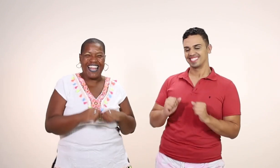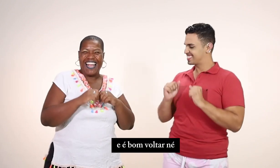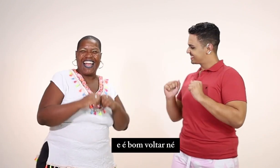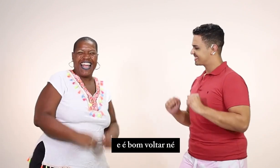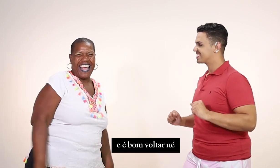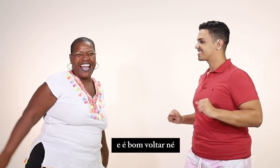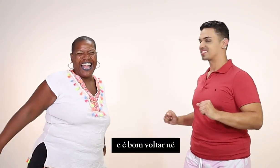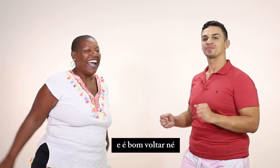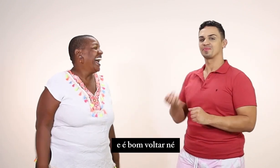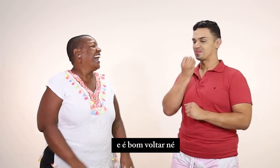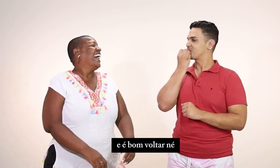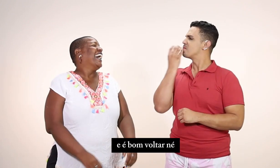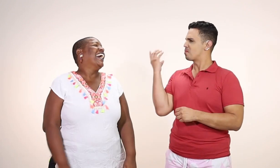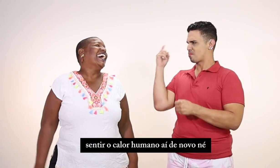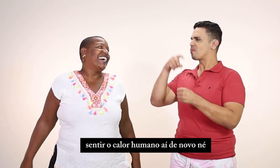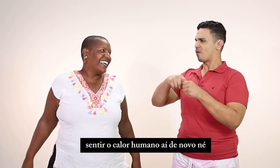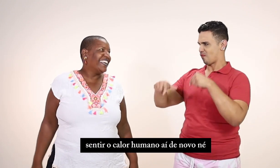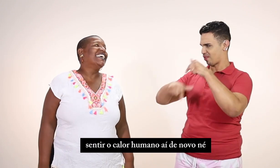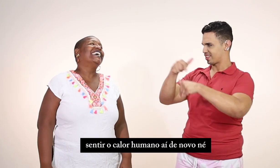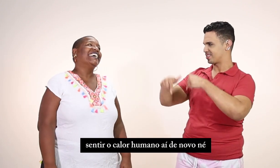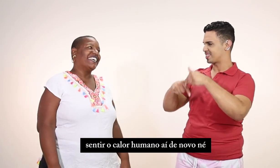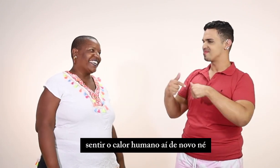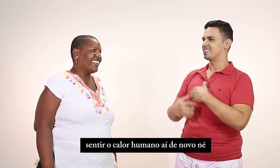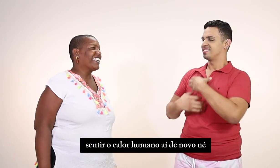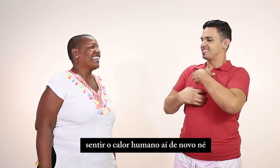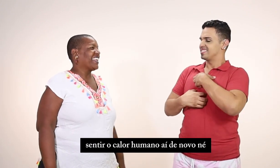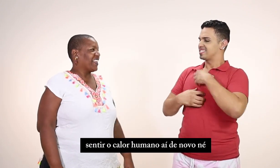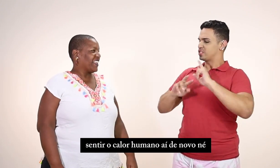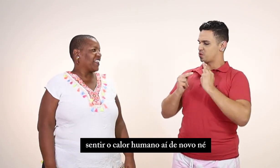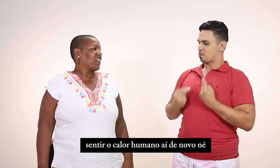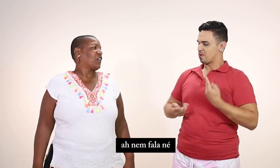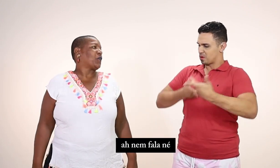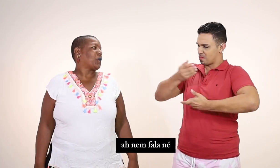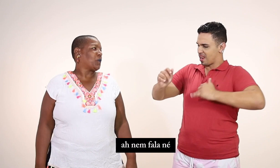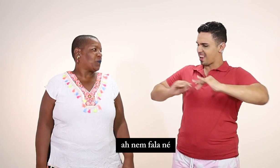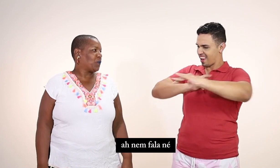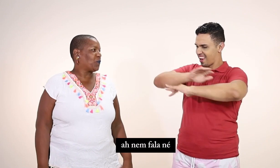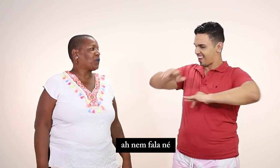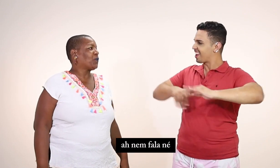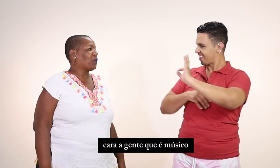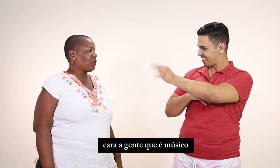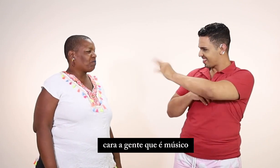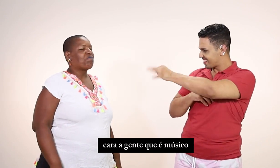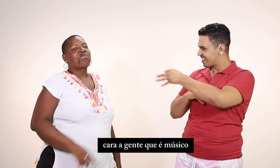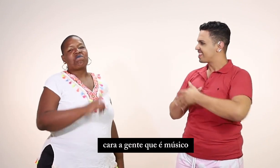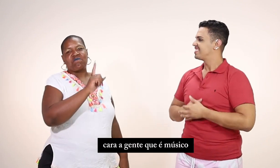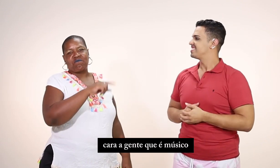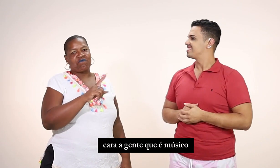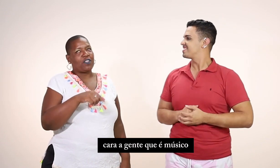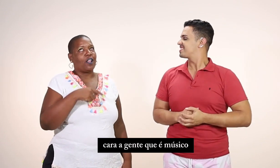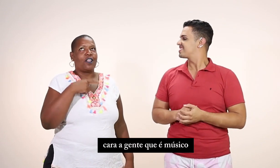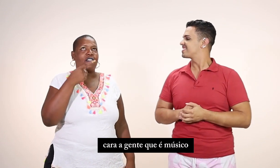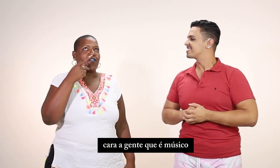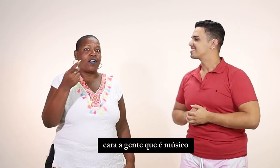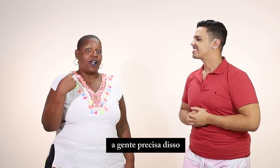E é bom voltar, né? Sentir o calor humano aí de novo, né? Ah, nem fala, né, cara? A gente que é músico, a